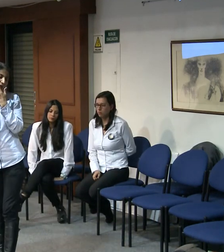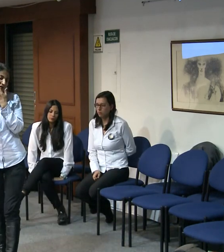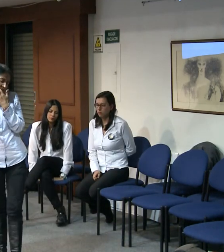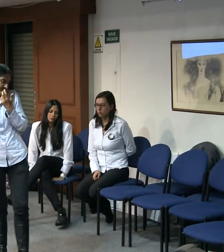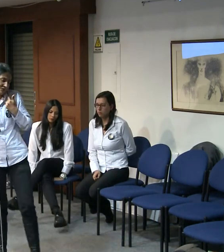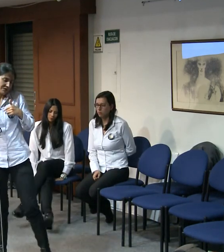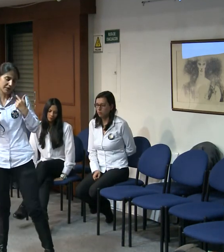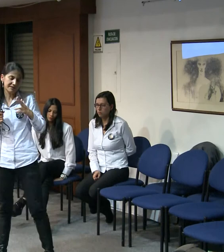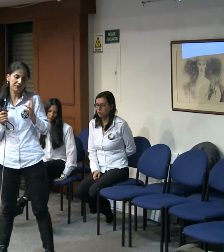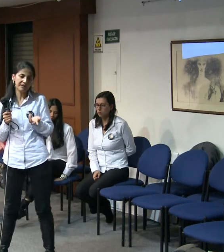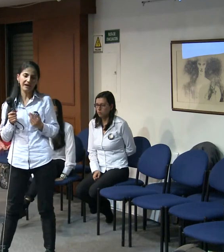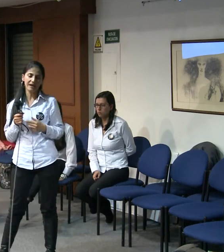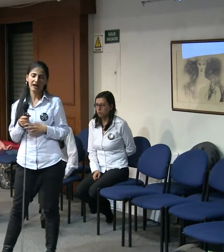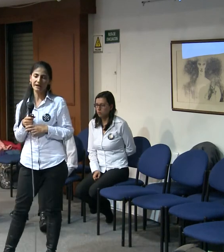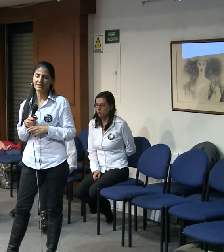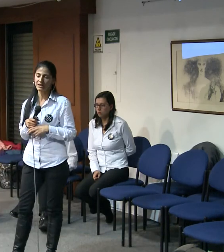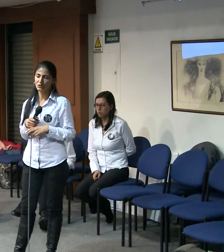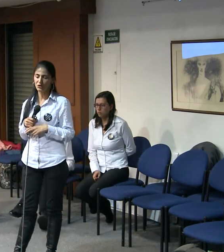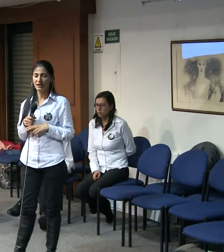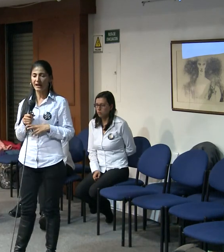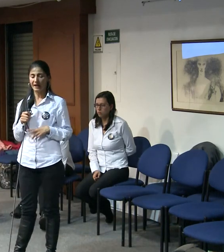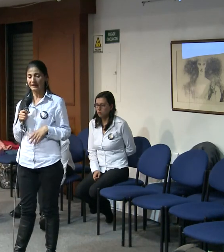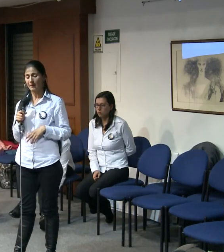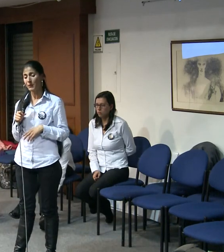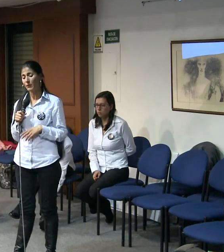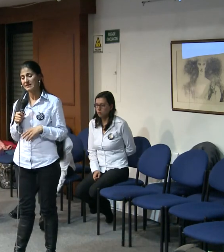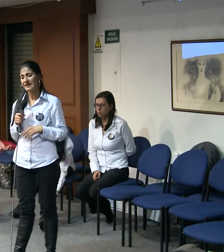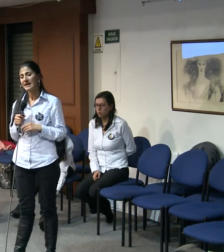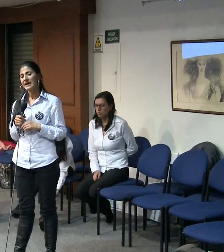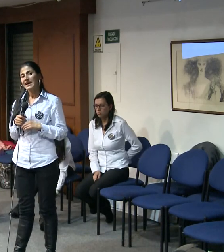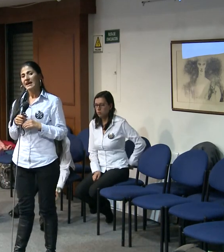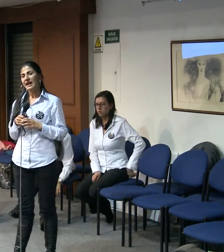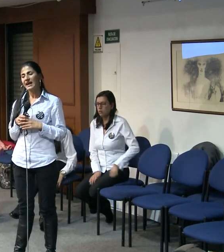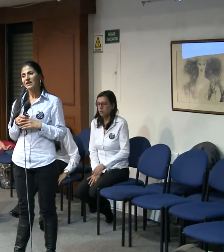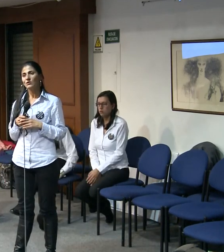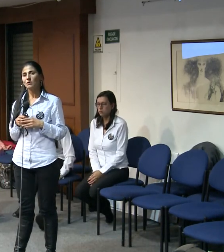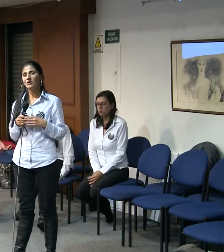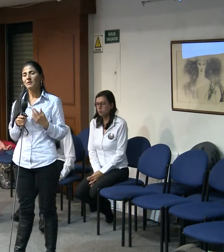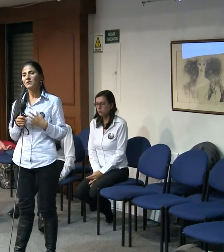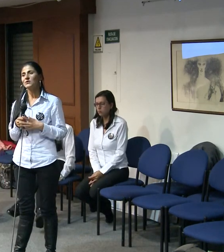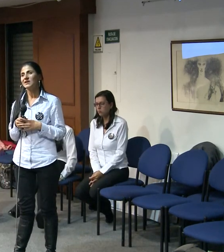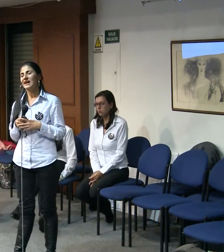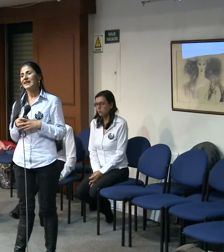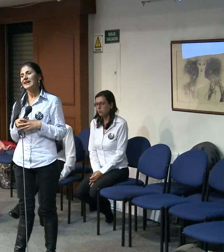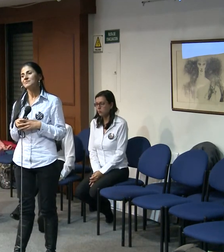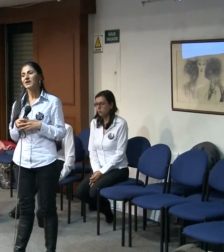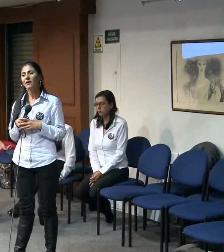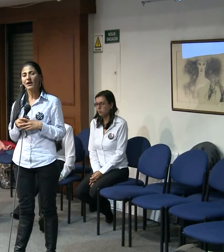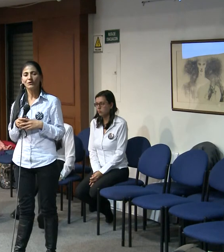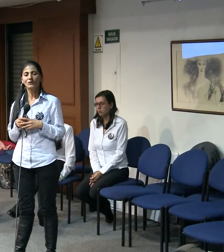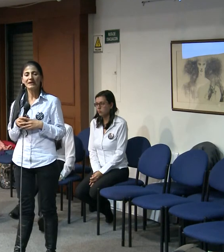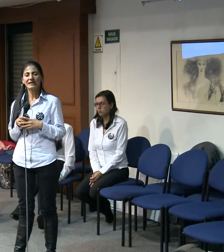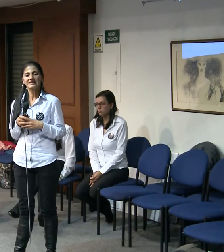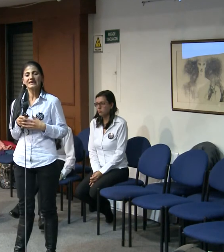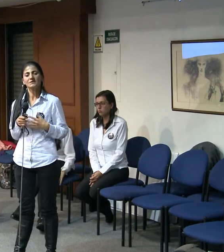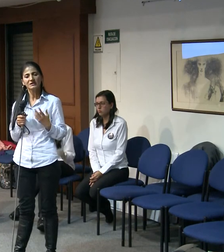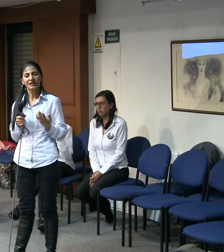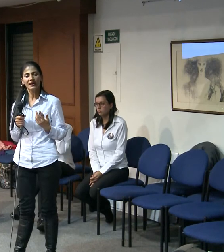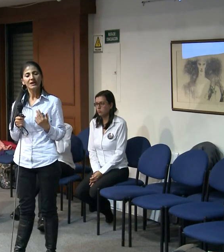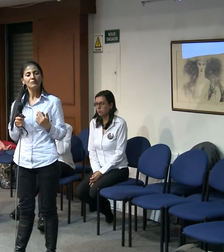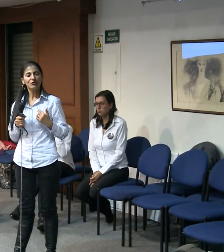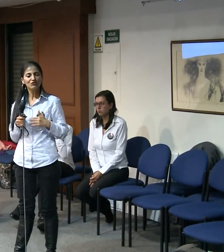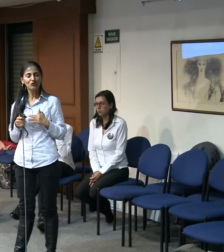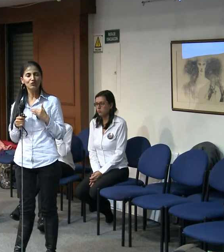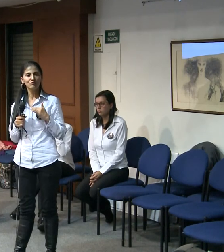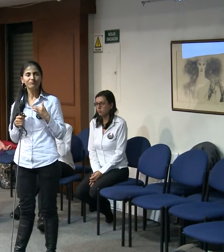los encuentros, inclusive ahorita final ya en el desarrollo de la propuesta, tuvimos la oportunidad de trabajar con una de las chicas pues